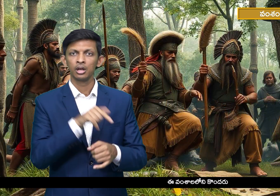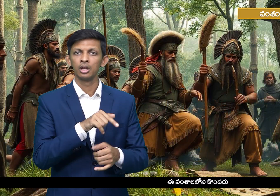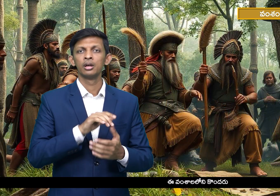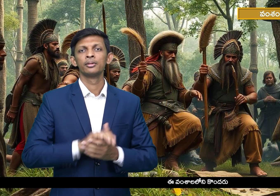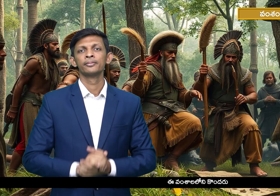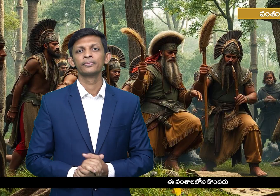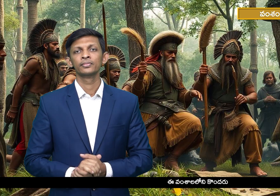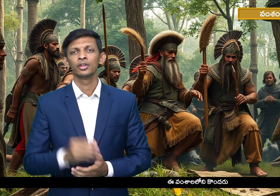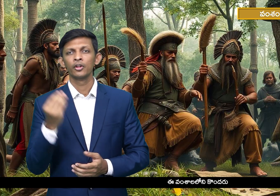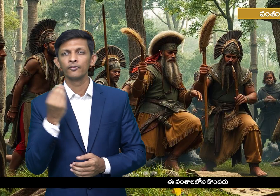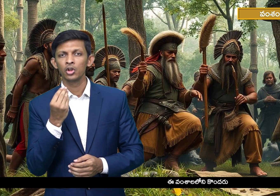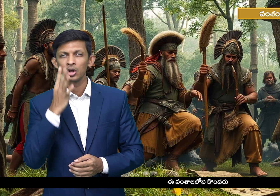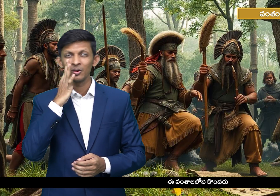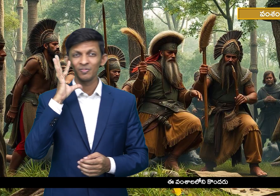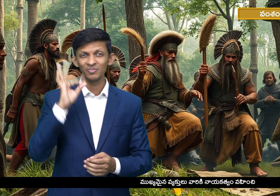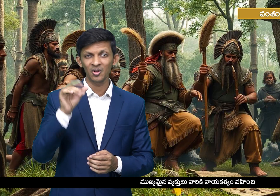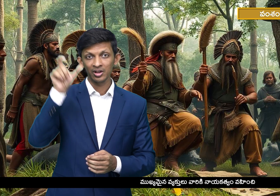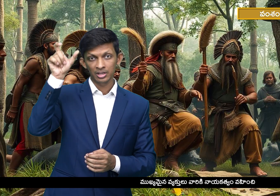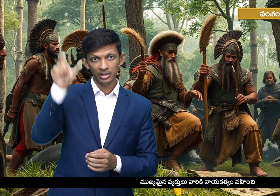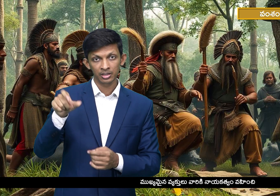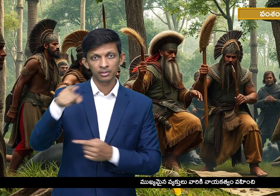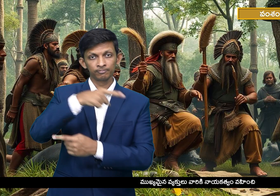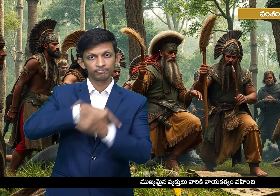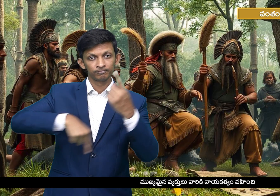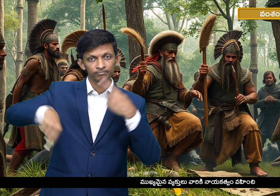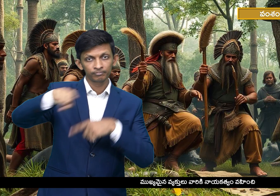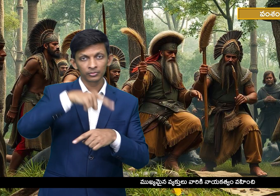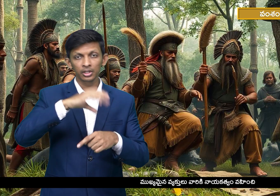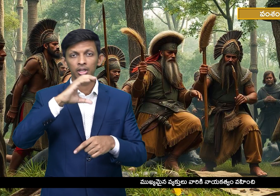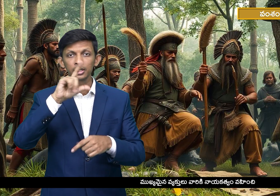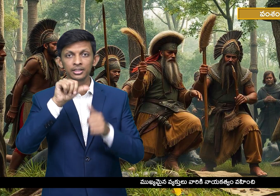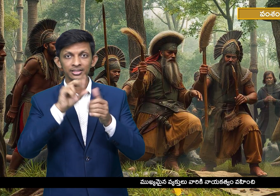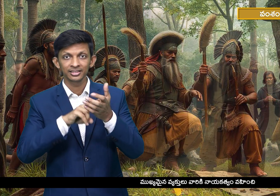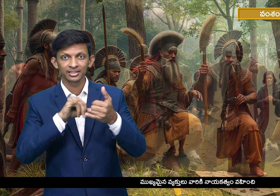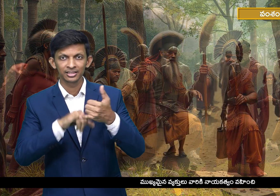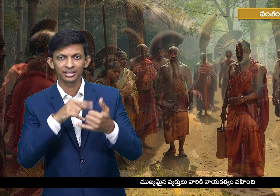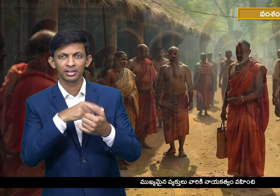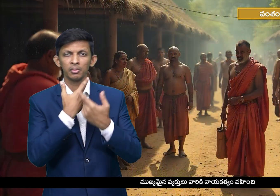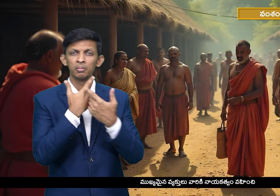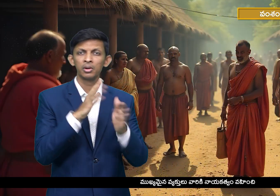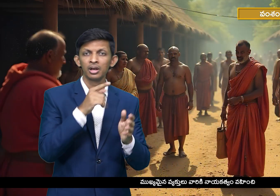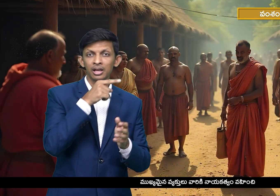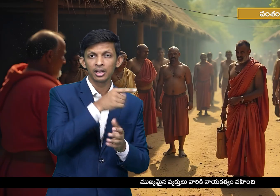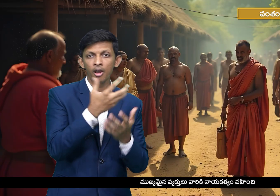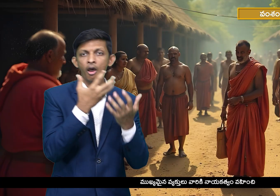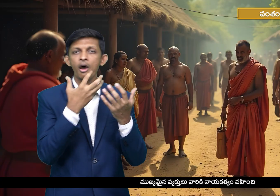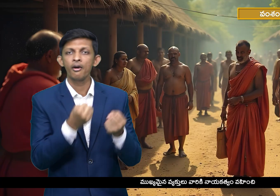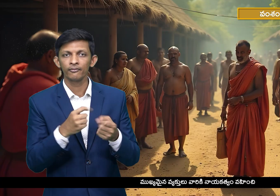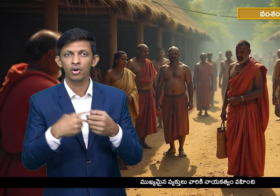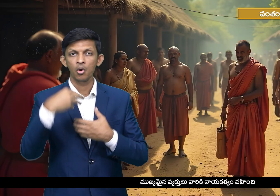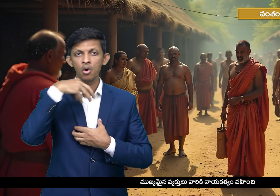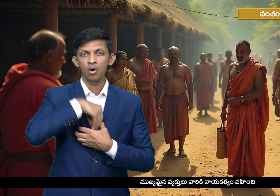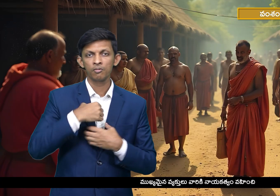ఈ వంశాలలోని కొందరు ముఖ్యమైన వ్యక్తులు వారికి నాయకత్వం వహించి